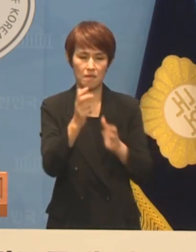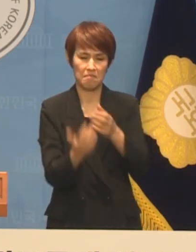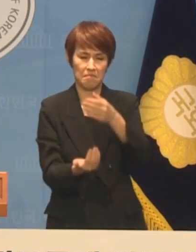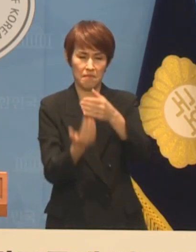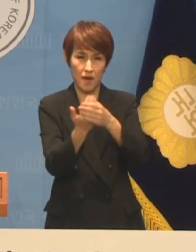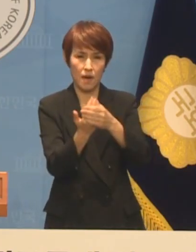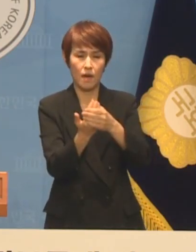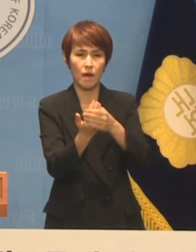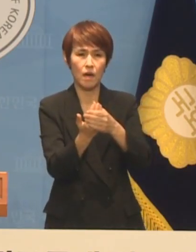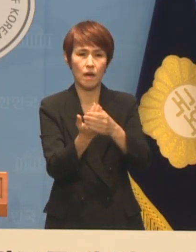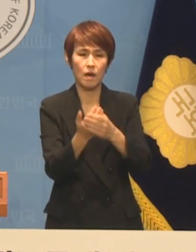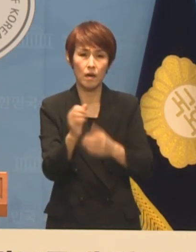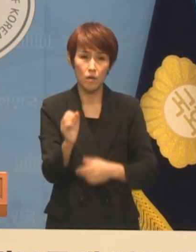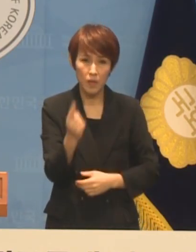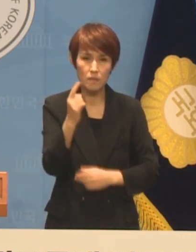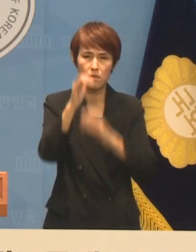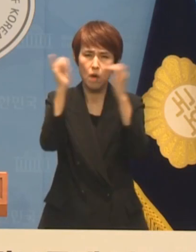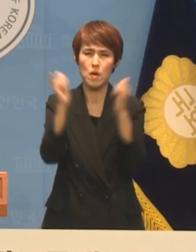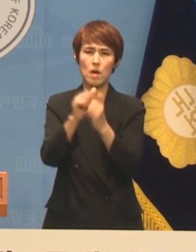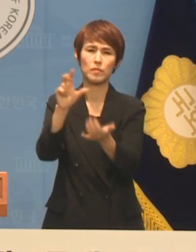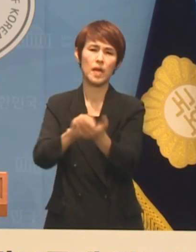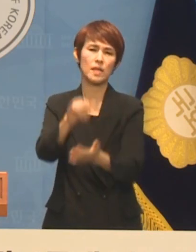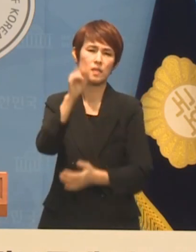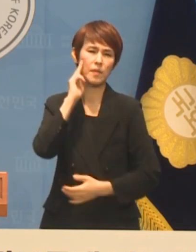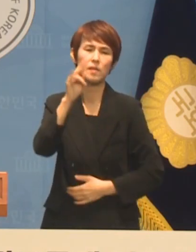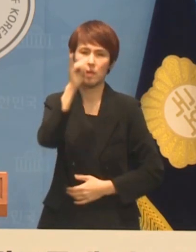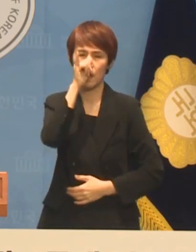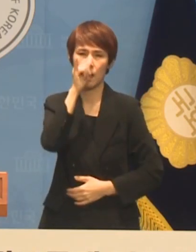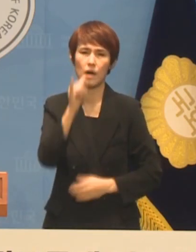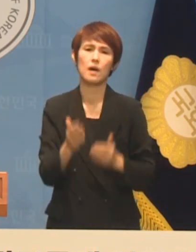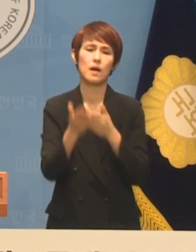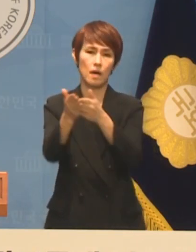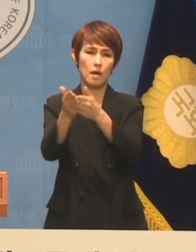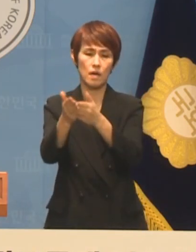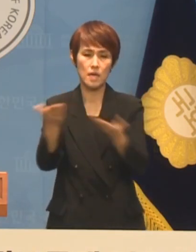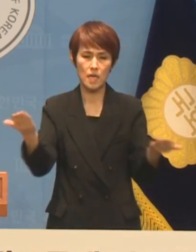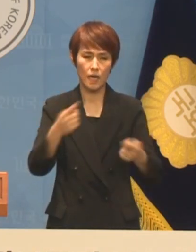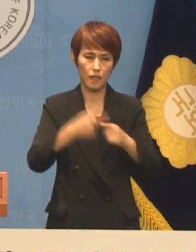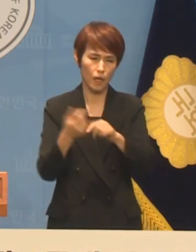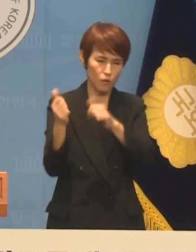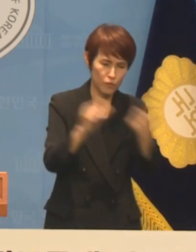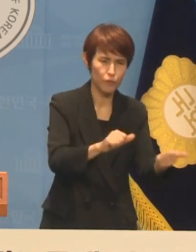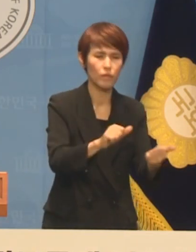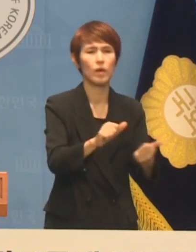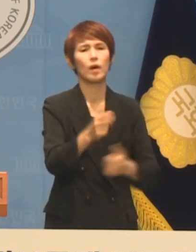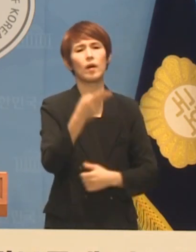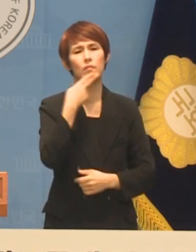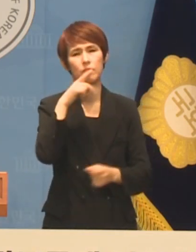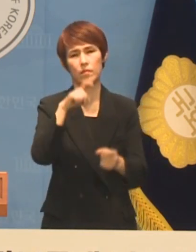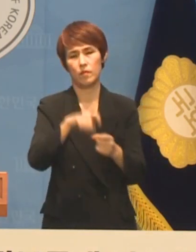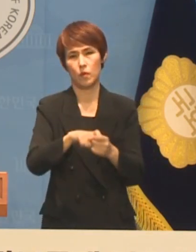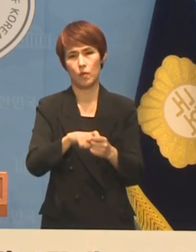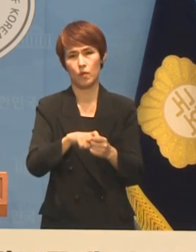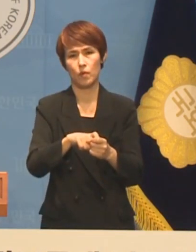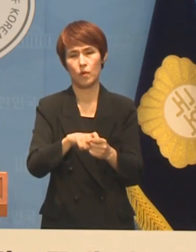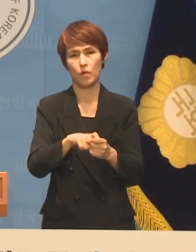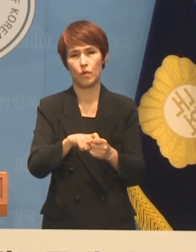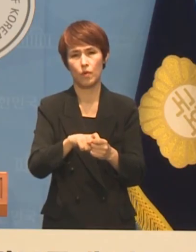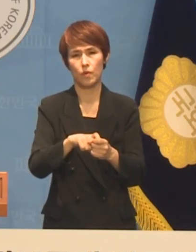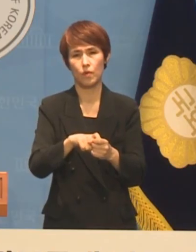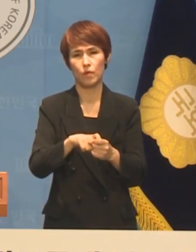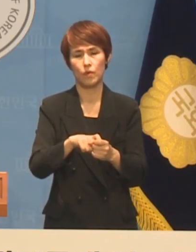사망으로부터 사회의 심각성을 드러냈고 다시는 일하다 죽는 사람 없도록 우리는 동조하는